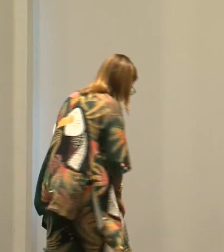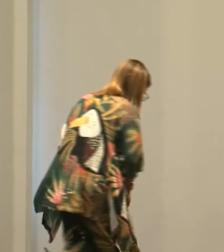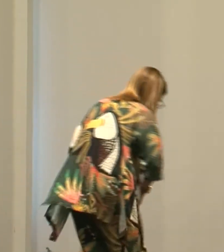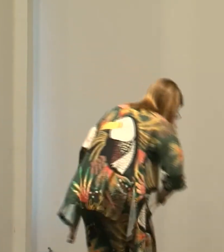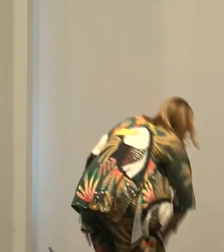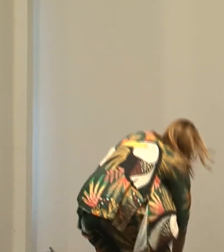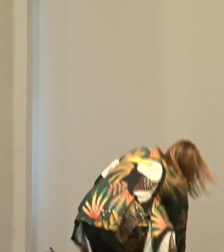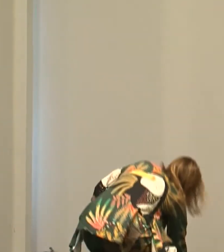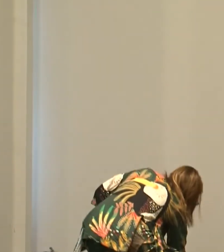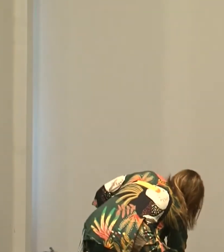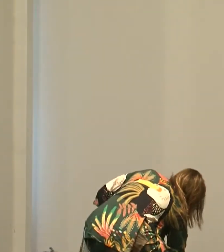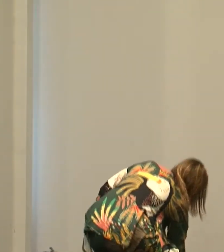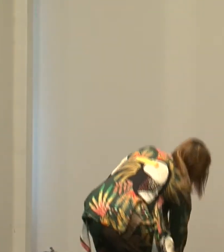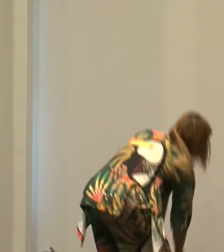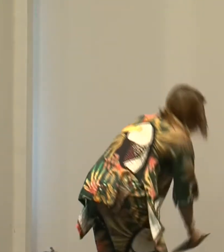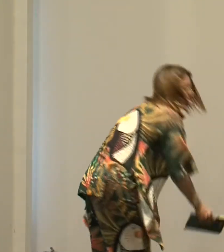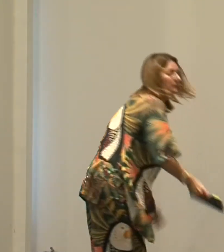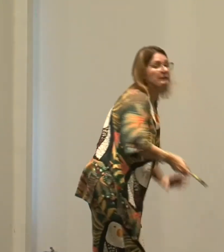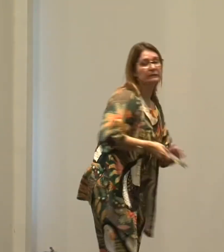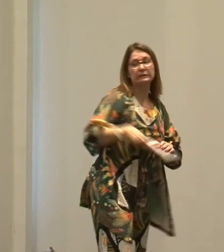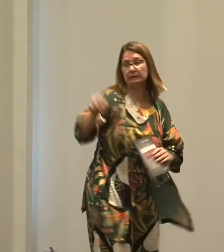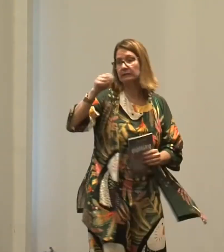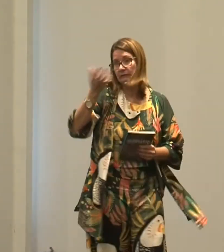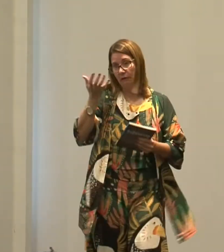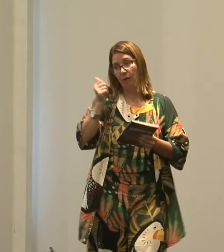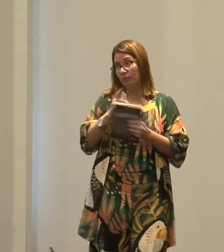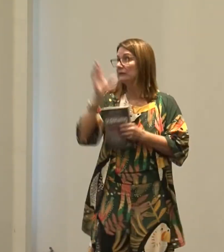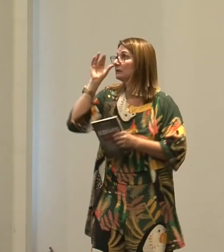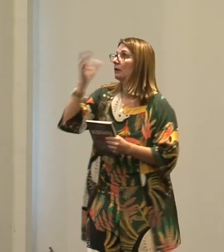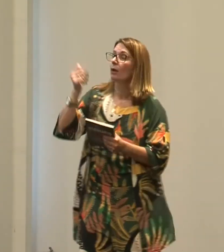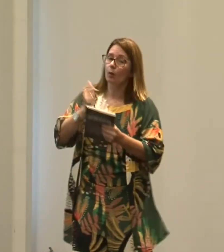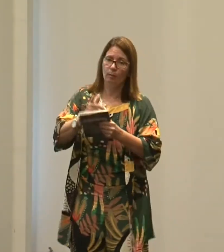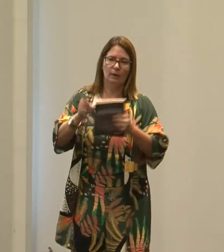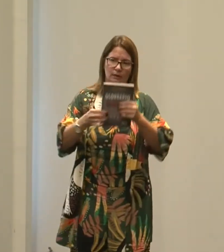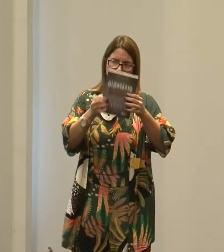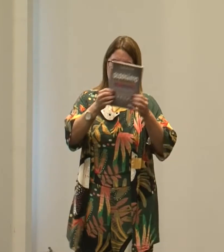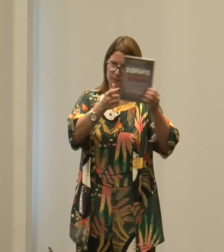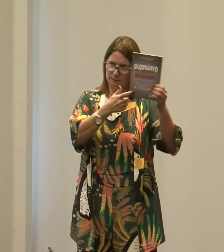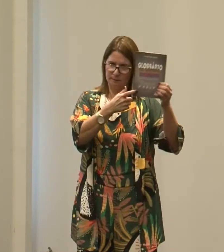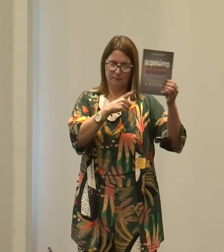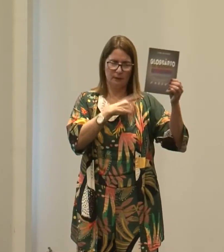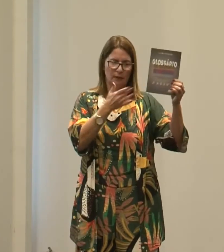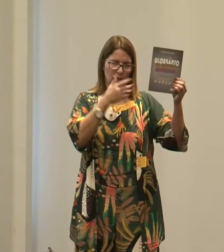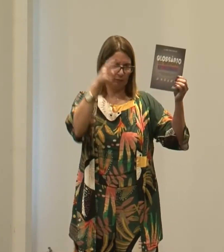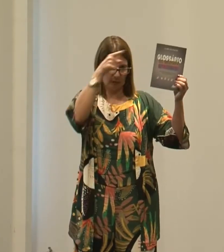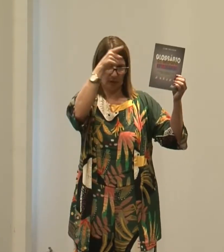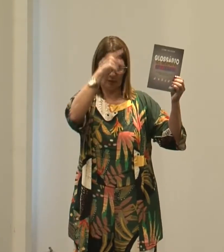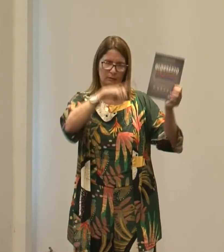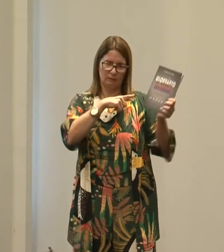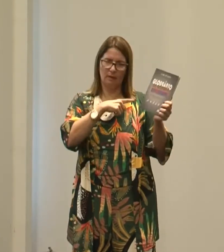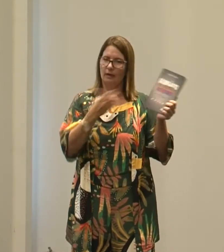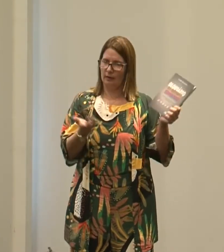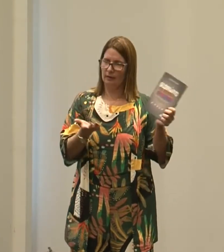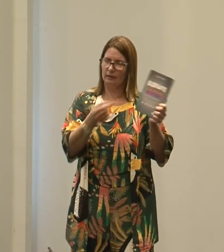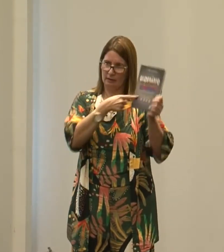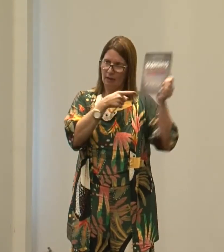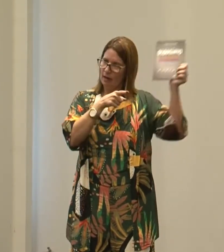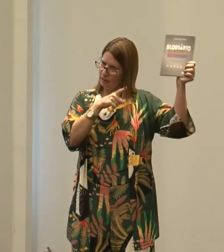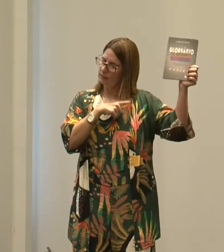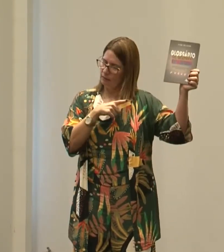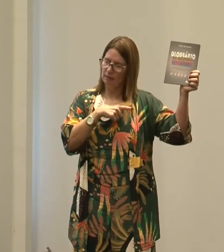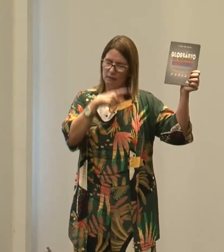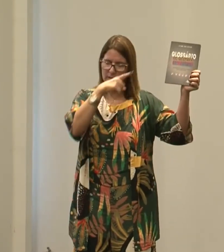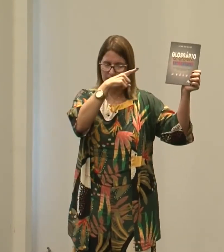podem buscar, mas eu também gostaria de mostrar. Se vocês tiverem interesse, já está disponível lá